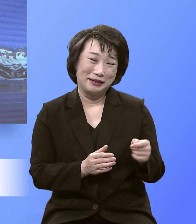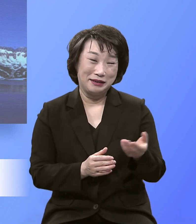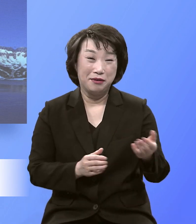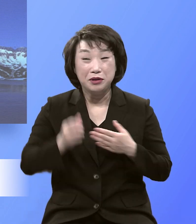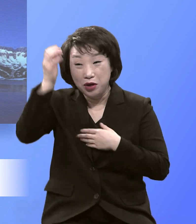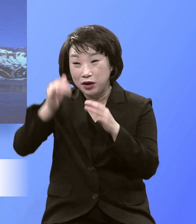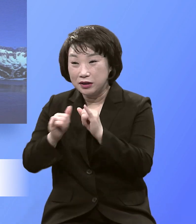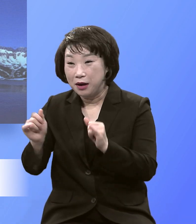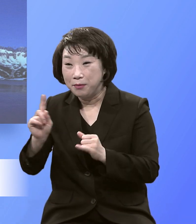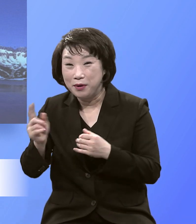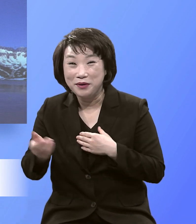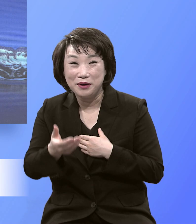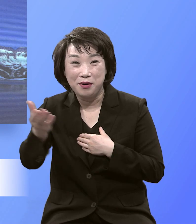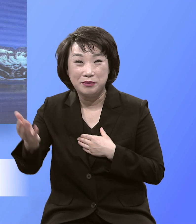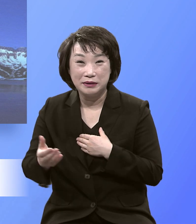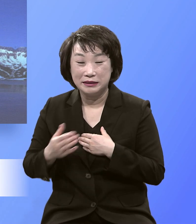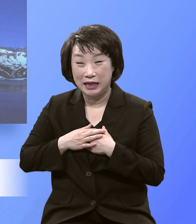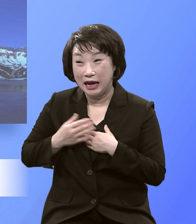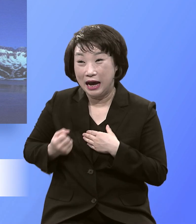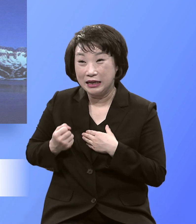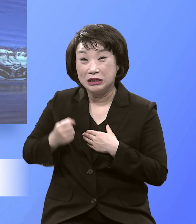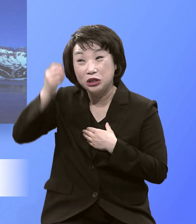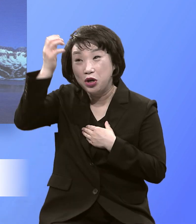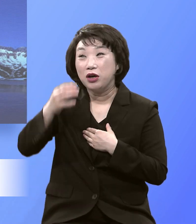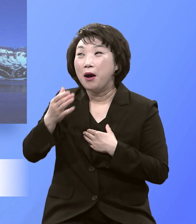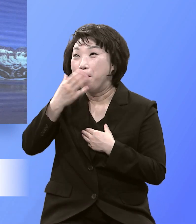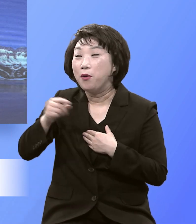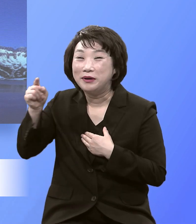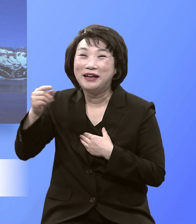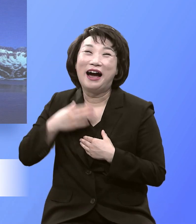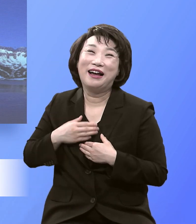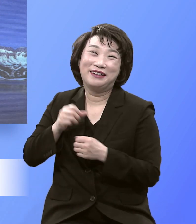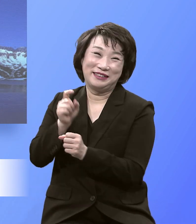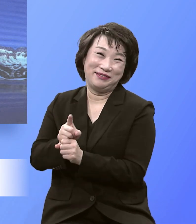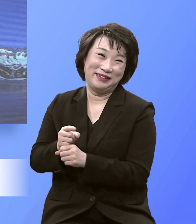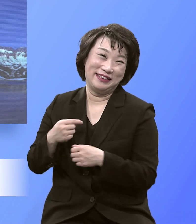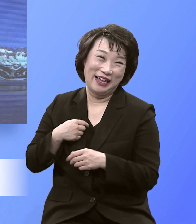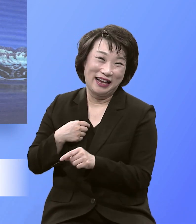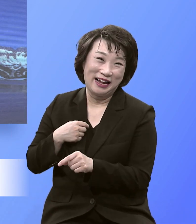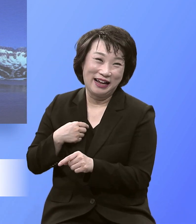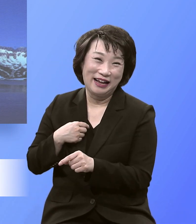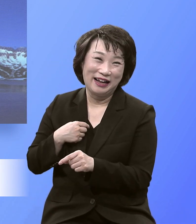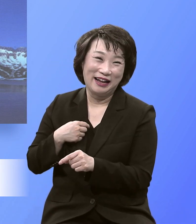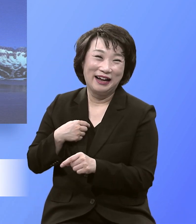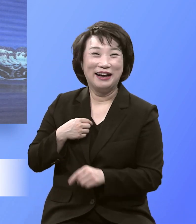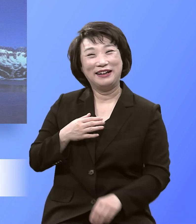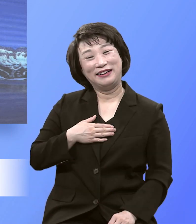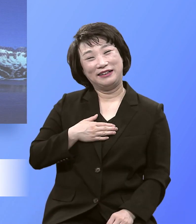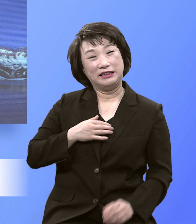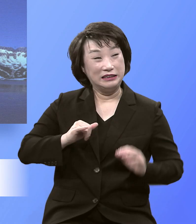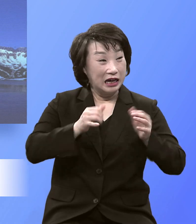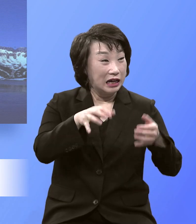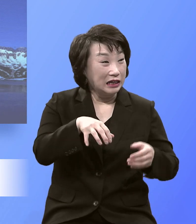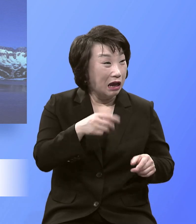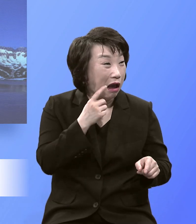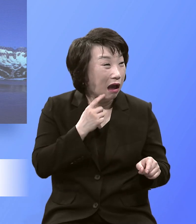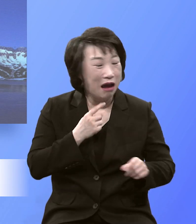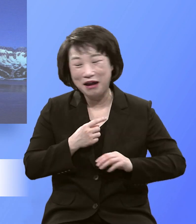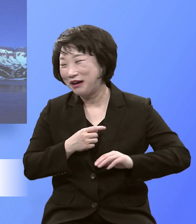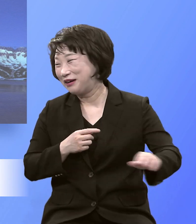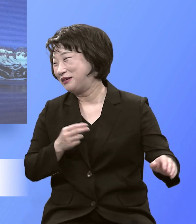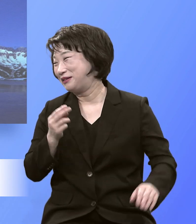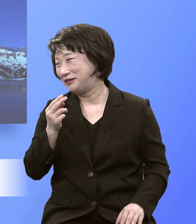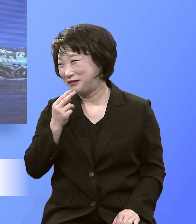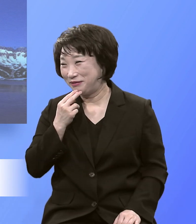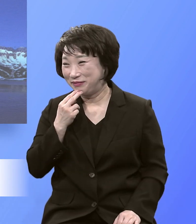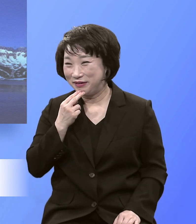영의 사람은 내가 가진 영적인 복을 이미 알고 있기 때문에 세상에 부러운 것이